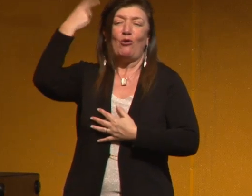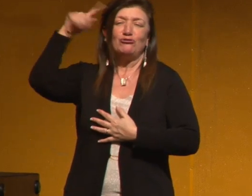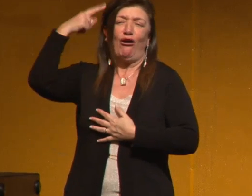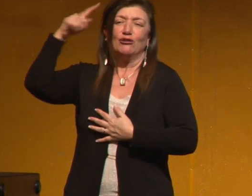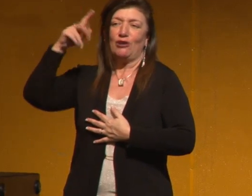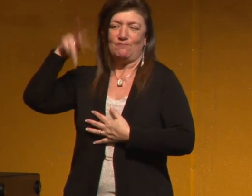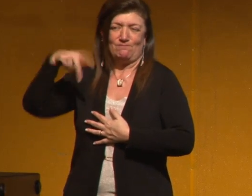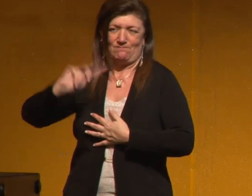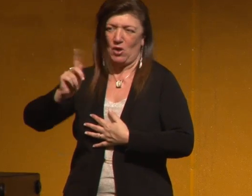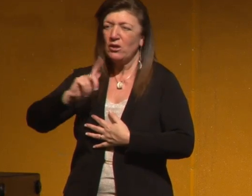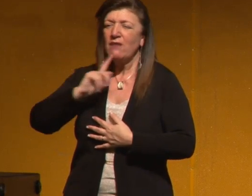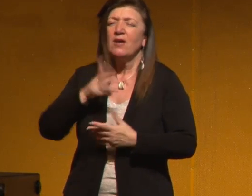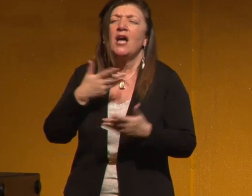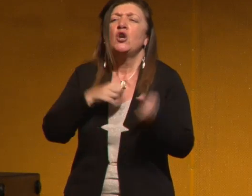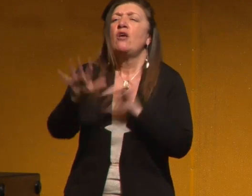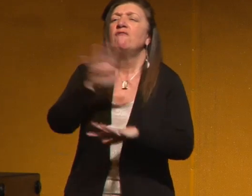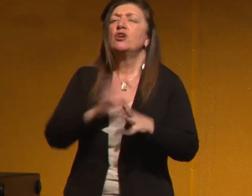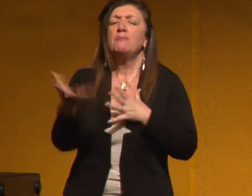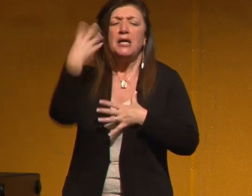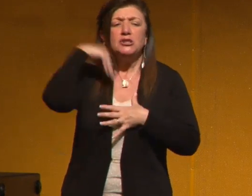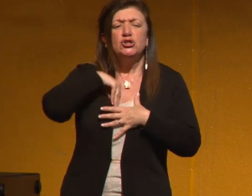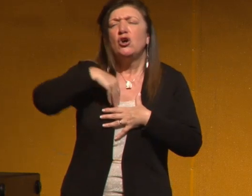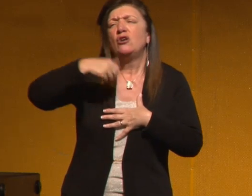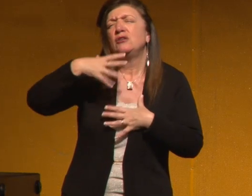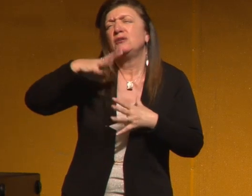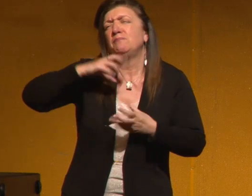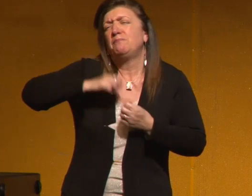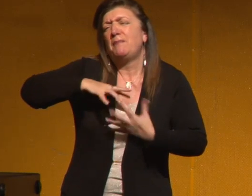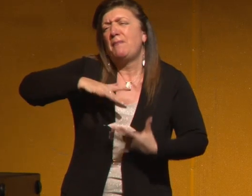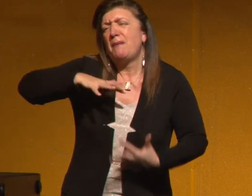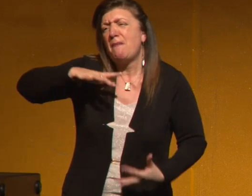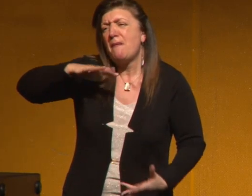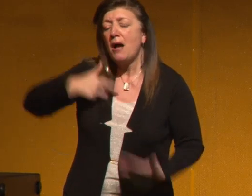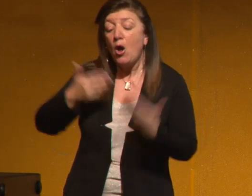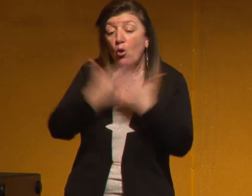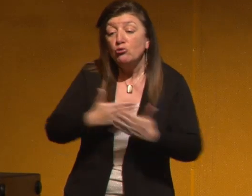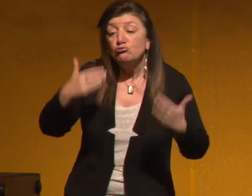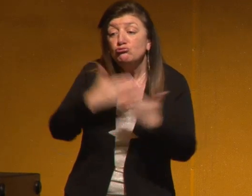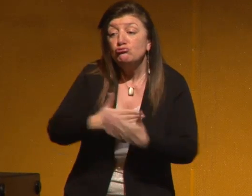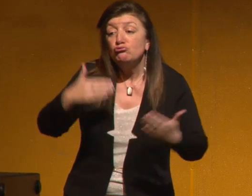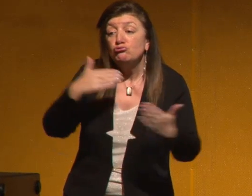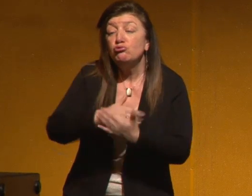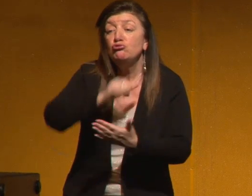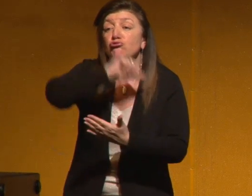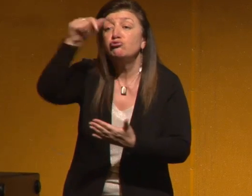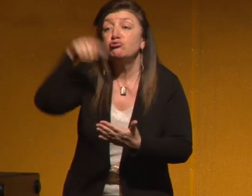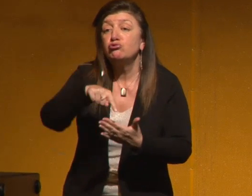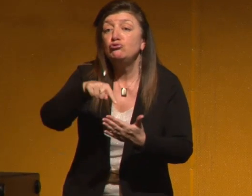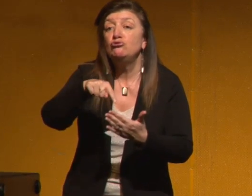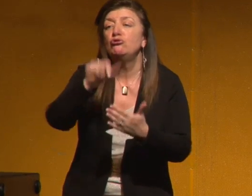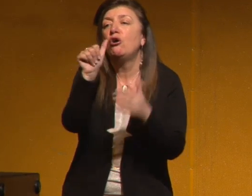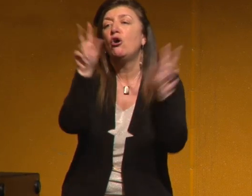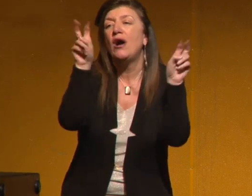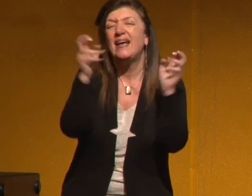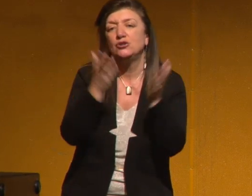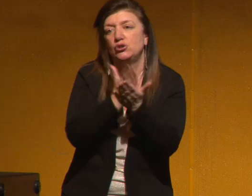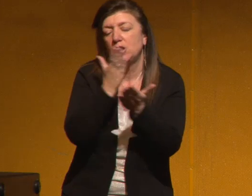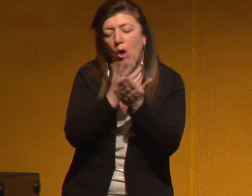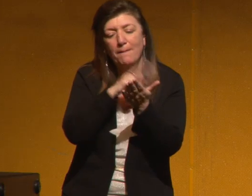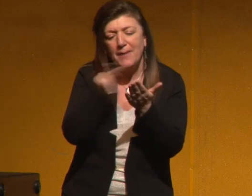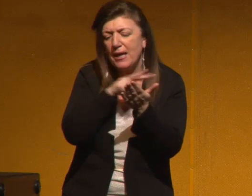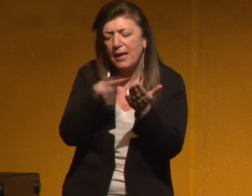centinaia di informazione in breve tempo quando si studia soltanto su una tra virgolette enciclopedia di cui è impossibile